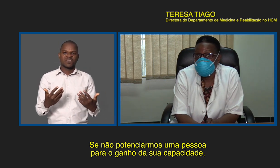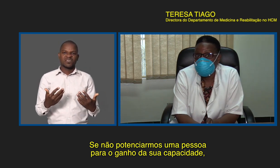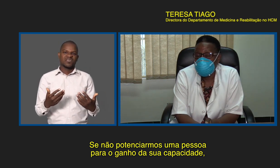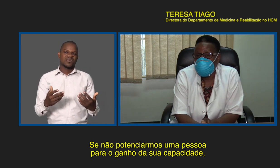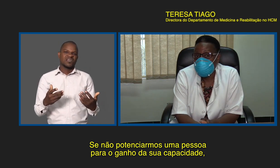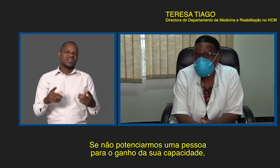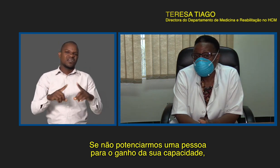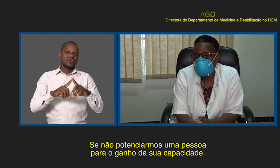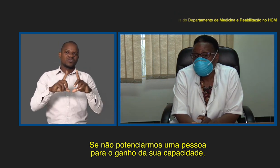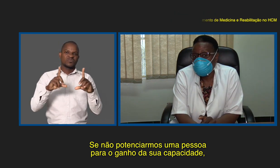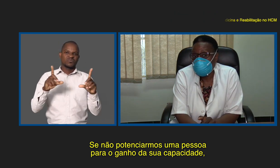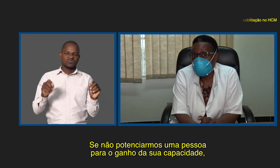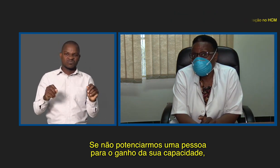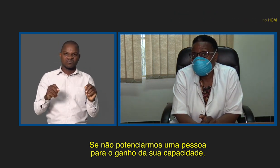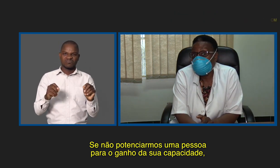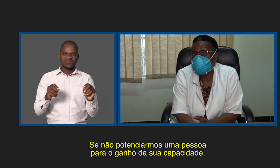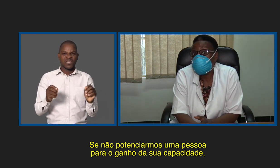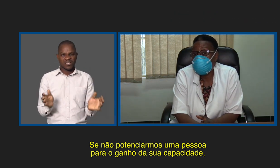não